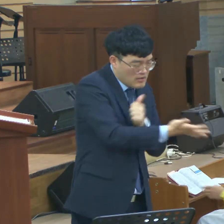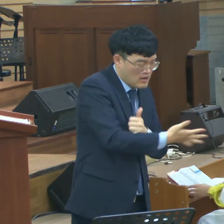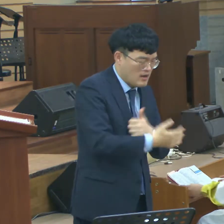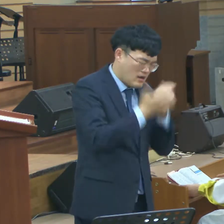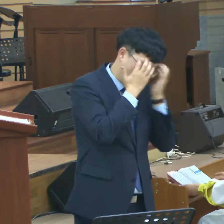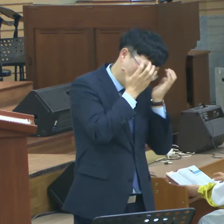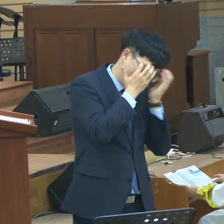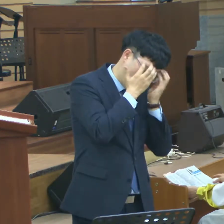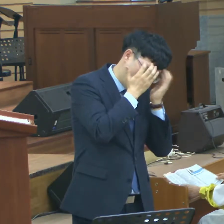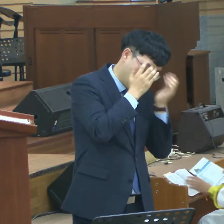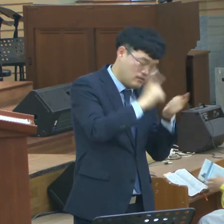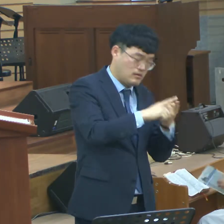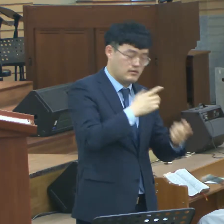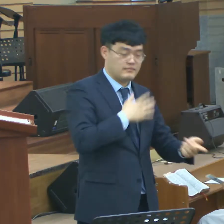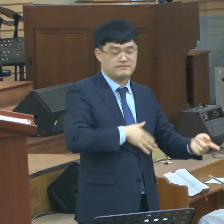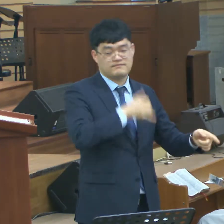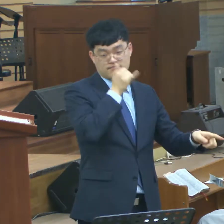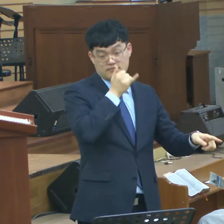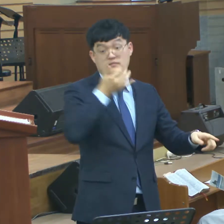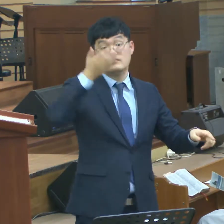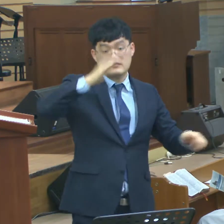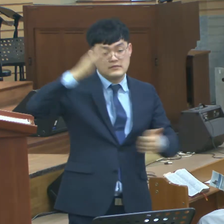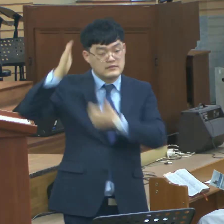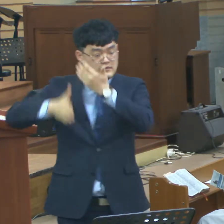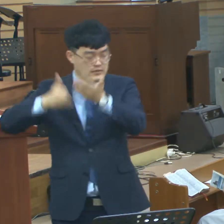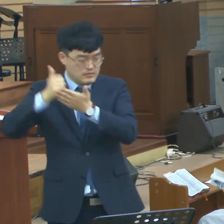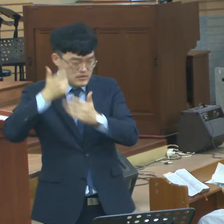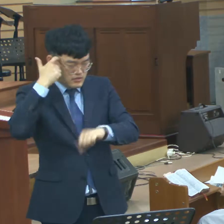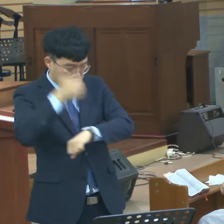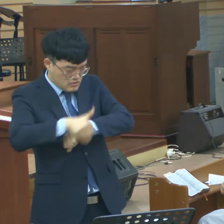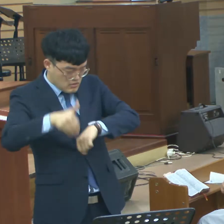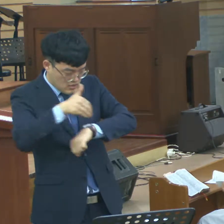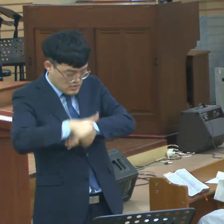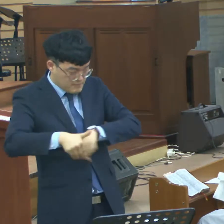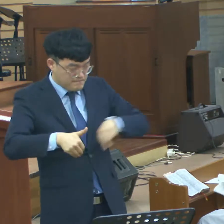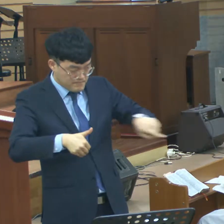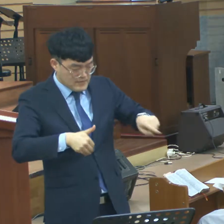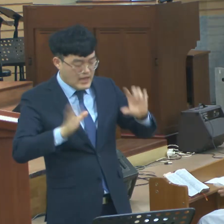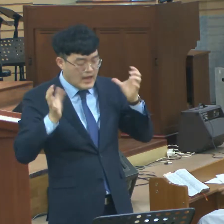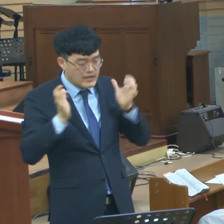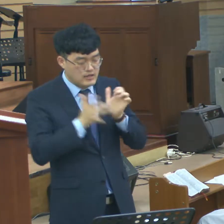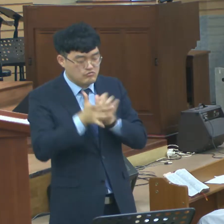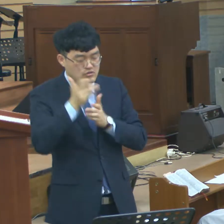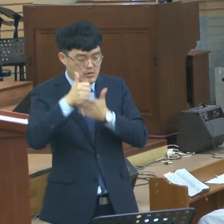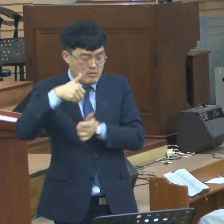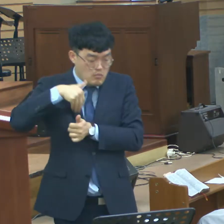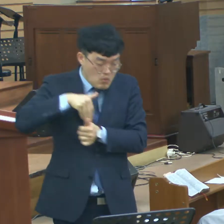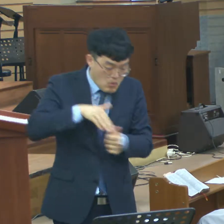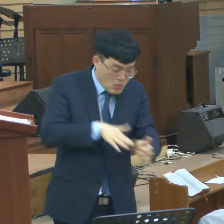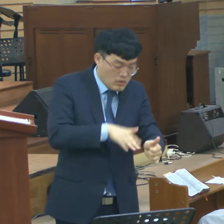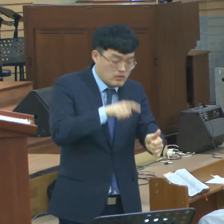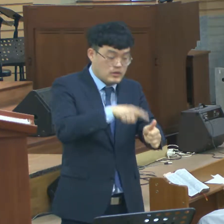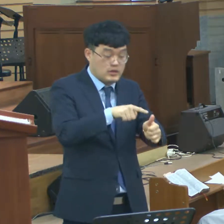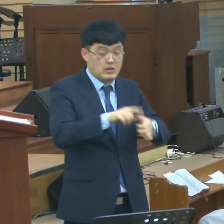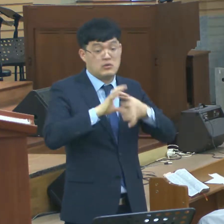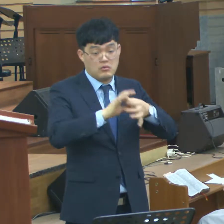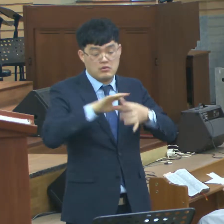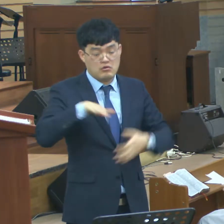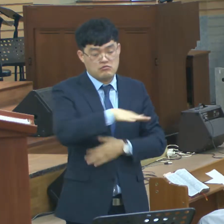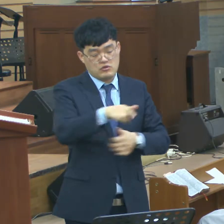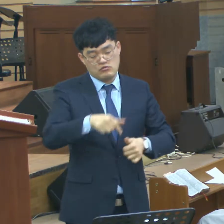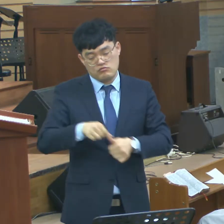속에 예수님을 보내주실 계획을 이미 세우고 계셨고 예수님을 보내주심으로 우리가 구원받을